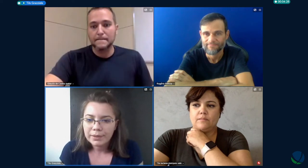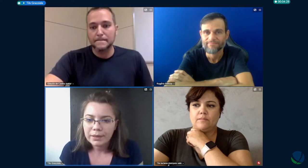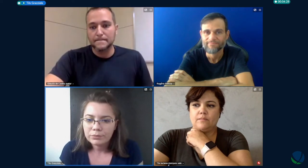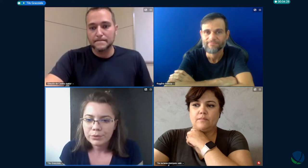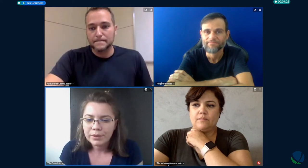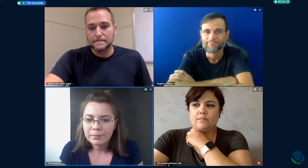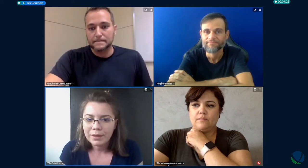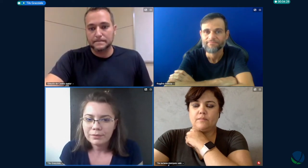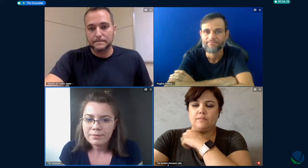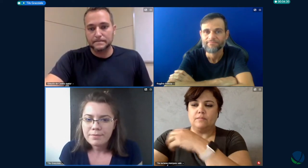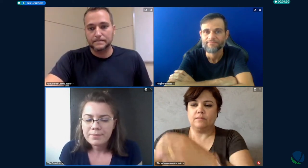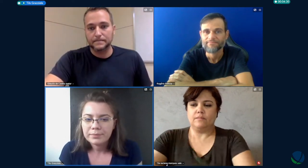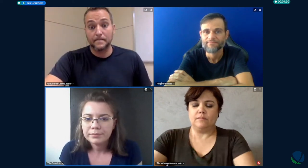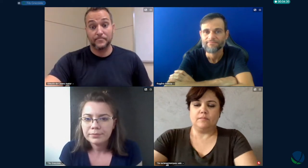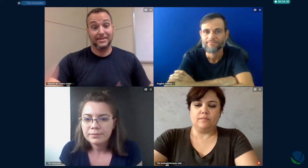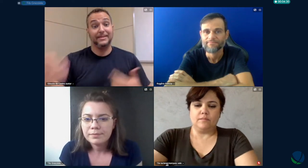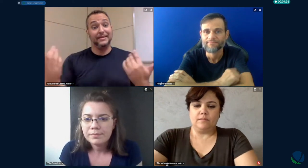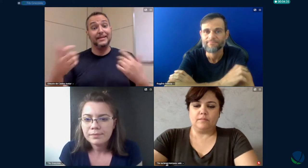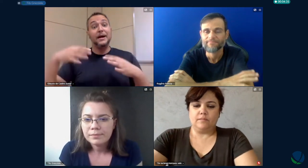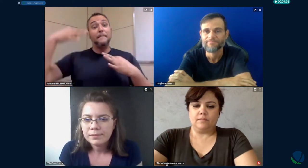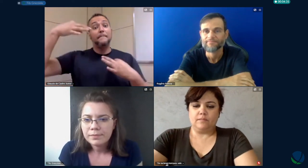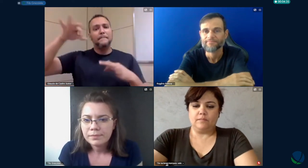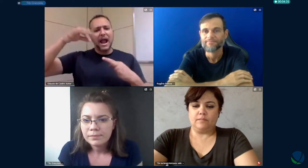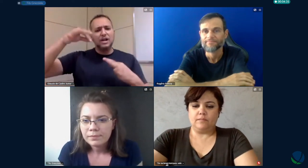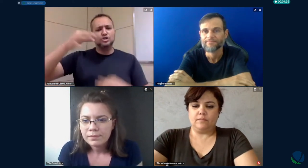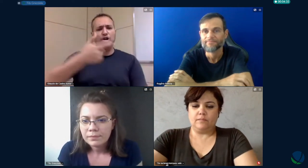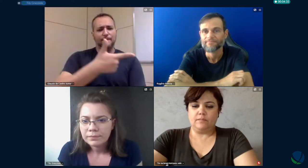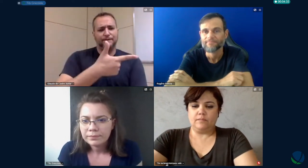pode aplicar no seu trabalho.